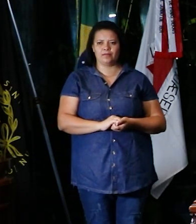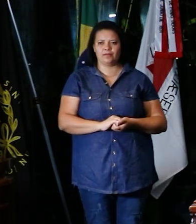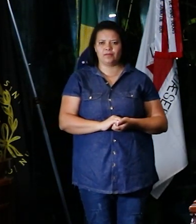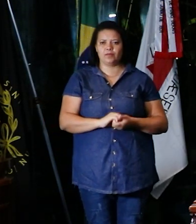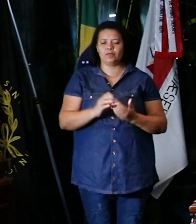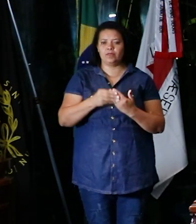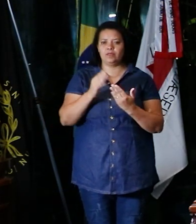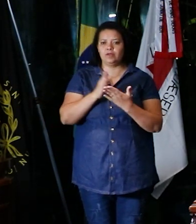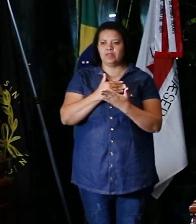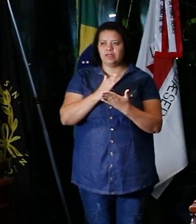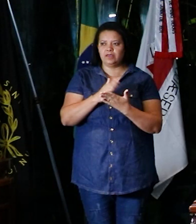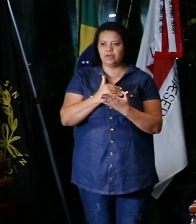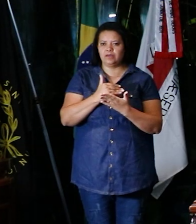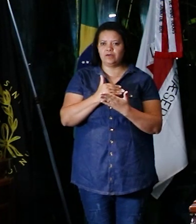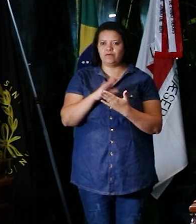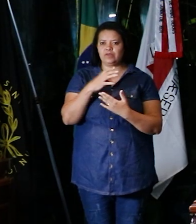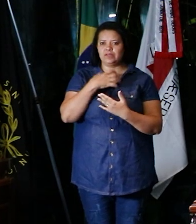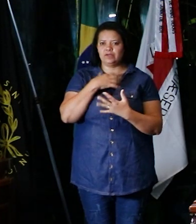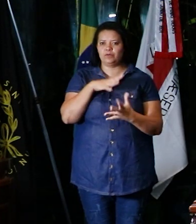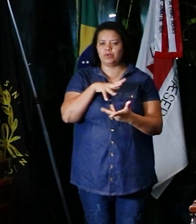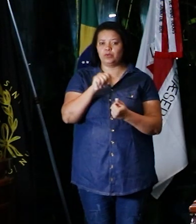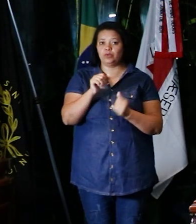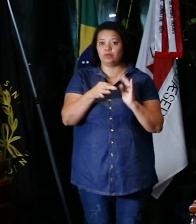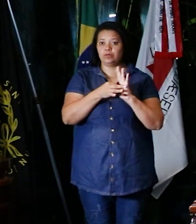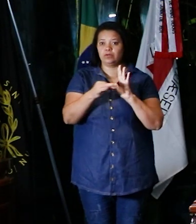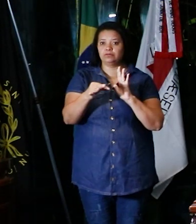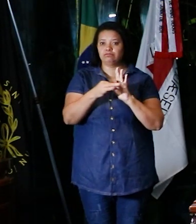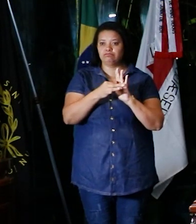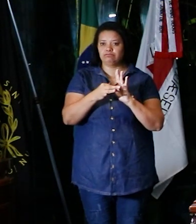Sentimento do Mundo é uma maravilha.